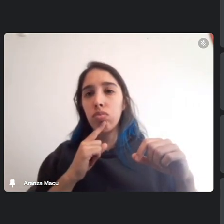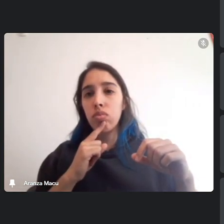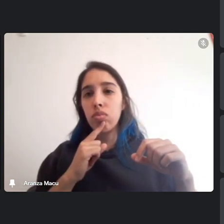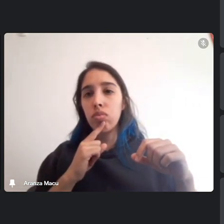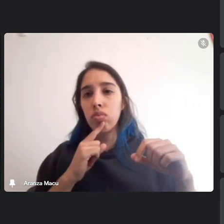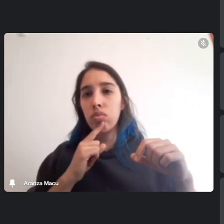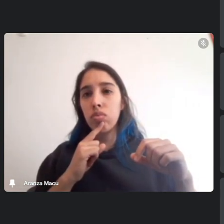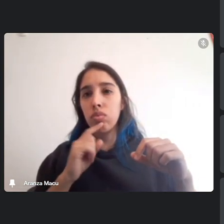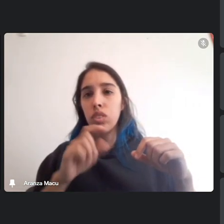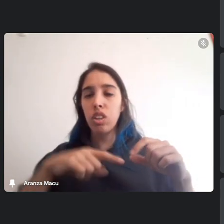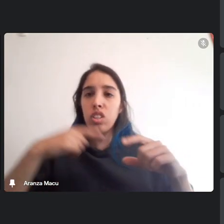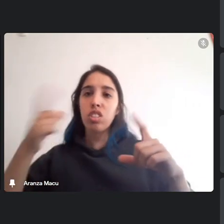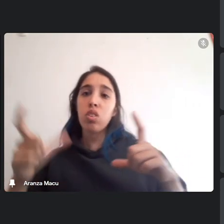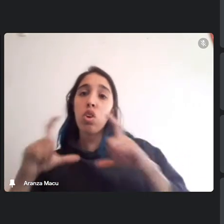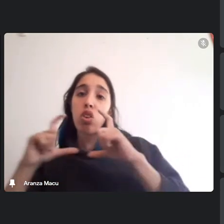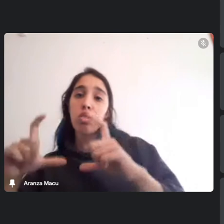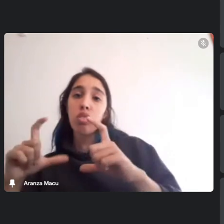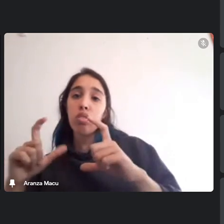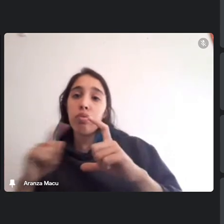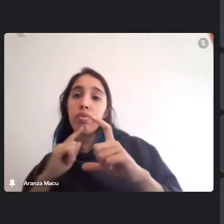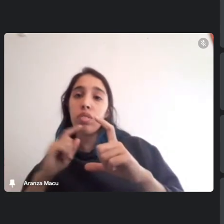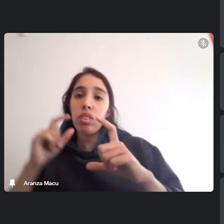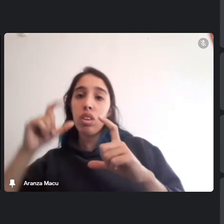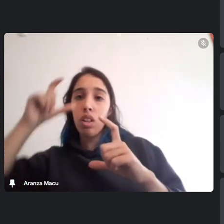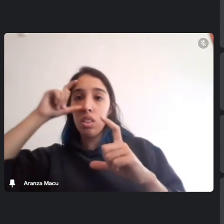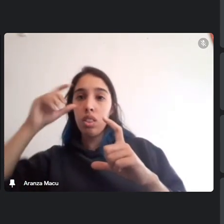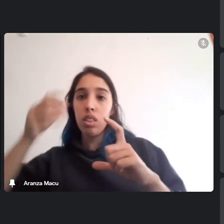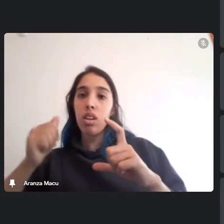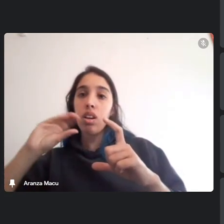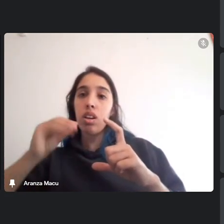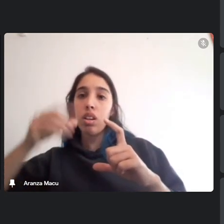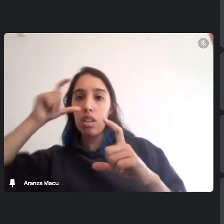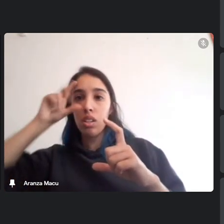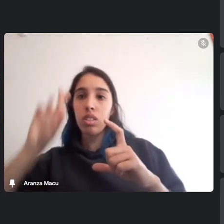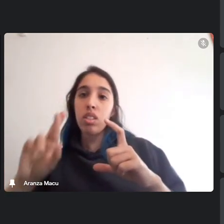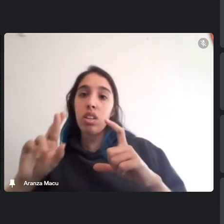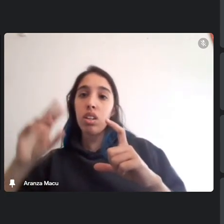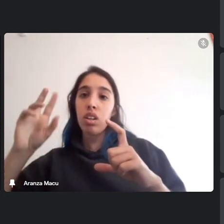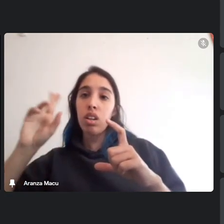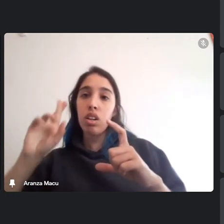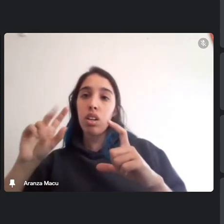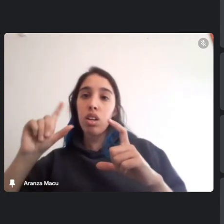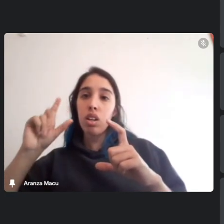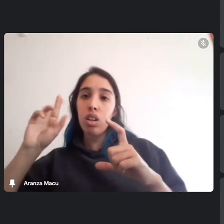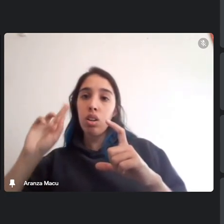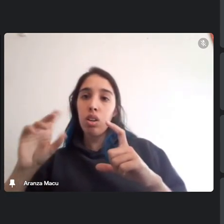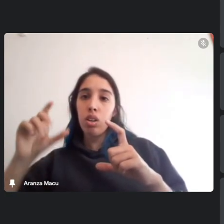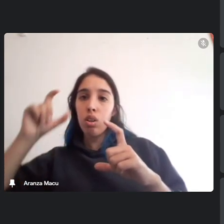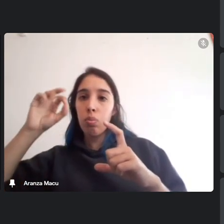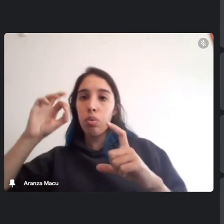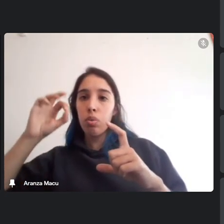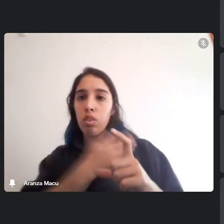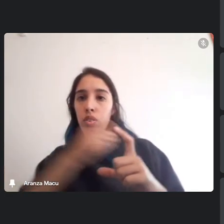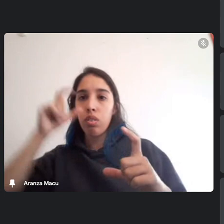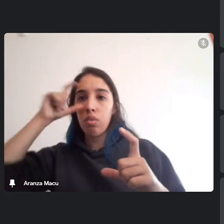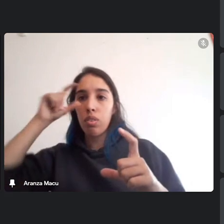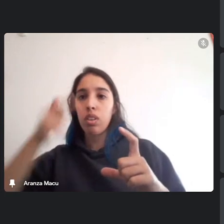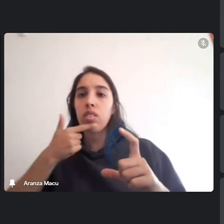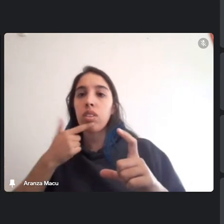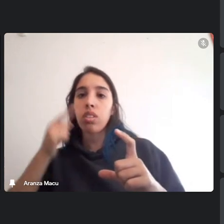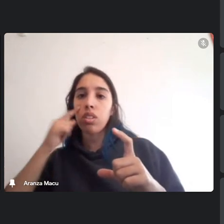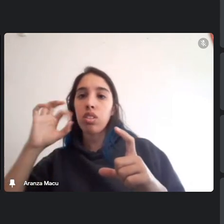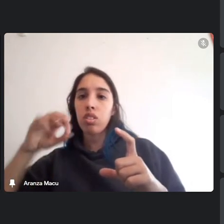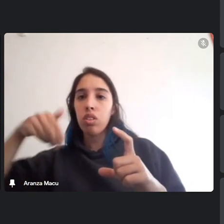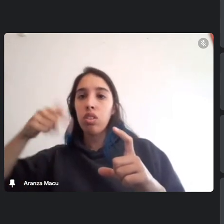Teacher Professional Development. Muy bien. Yo cuando la vi, digo, bueno, voy a ponerles